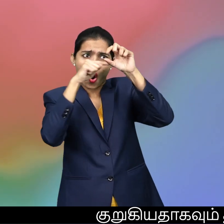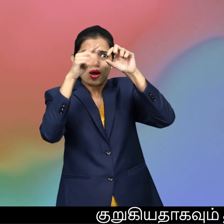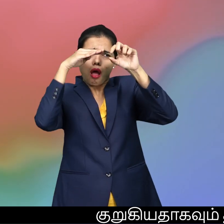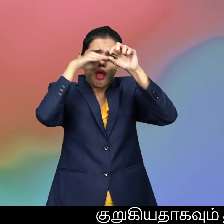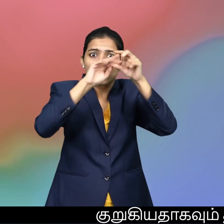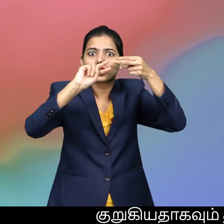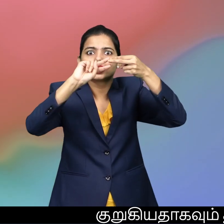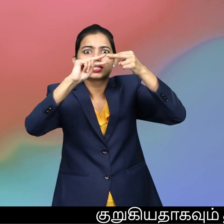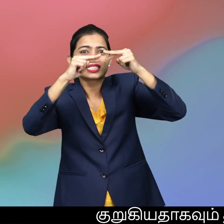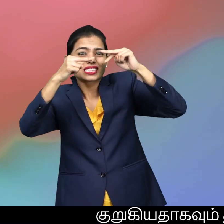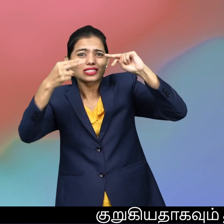மாறும்.